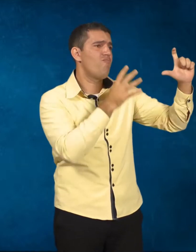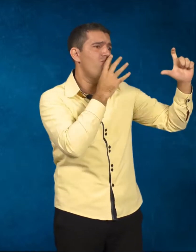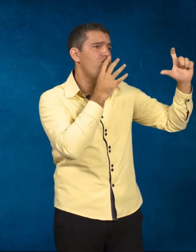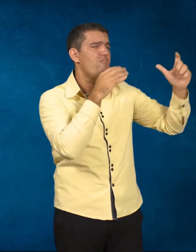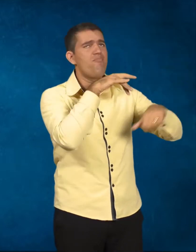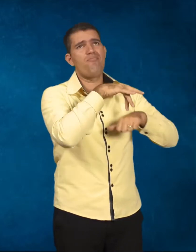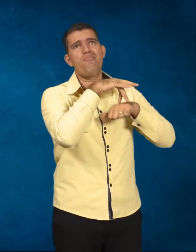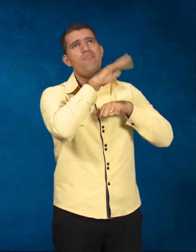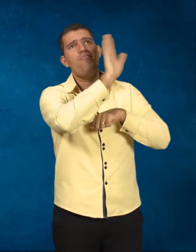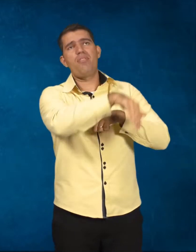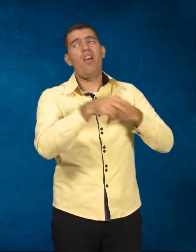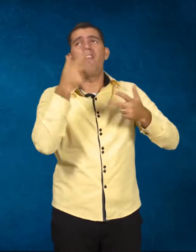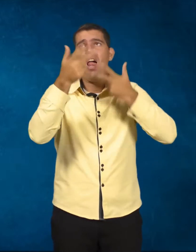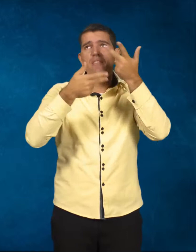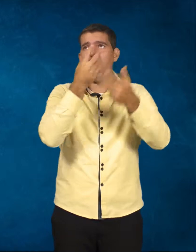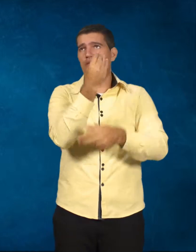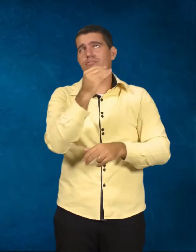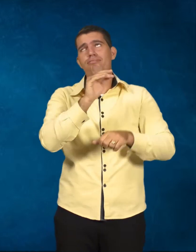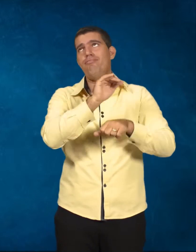explicações verbais.